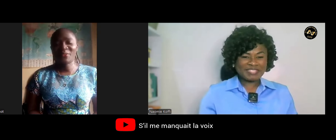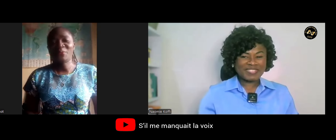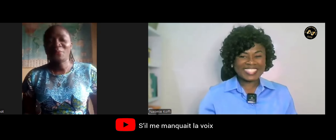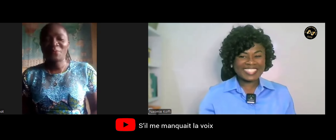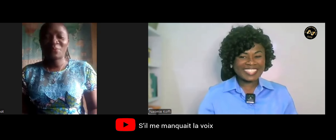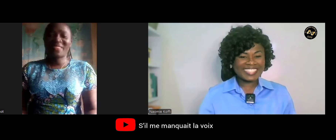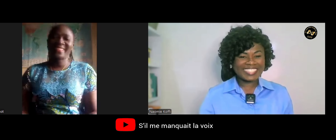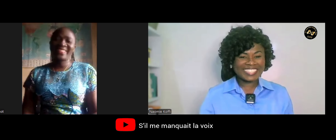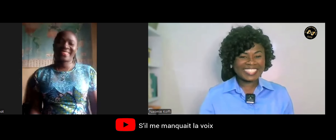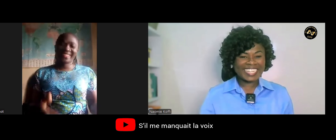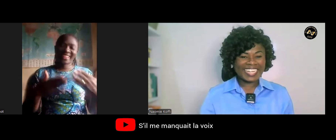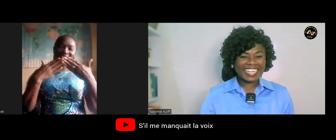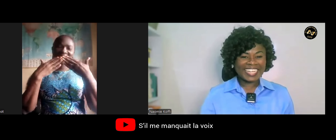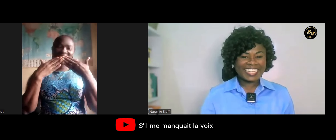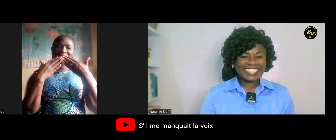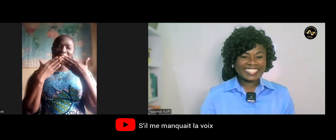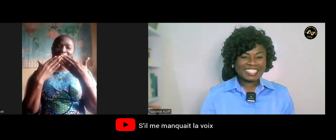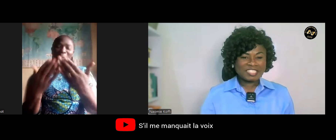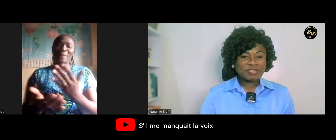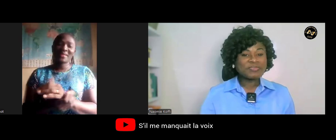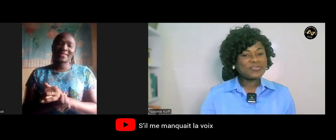Bonjour, merci.